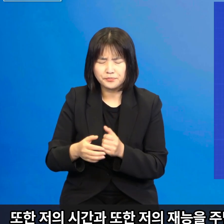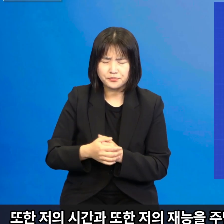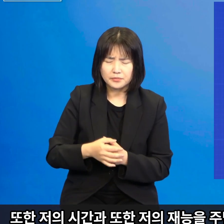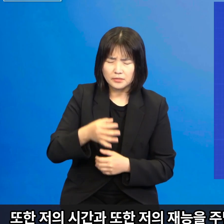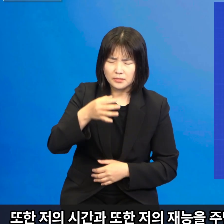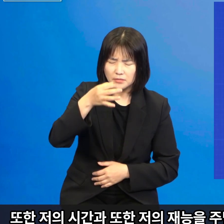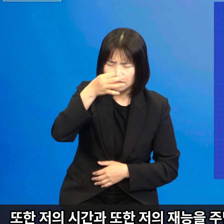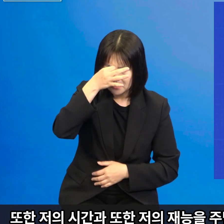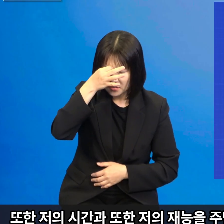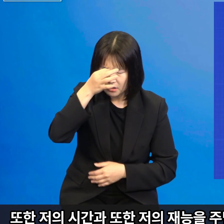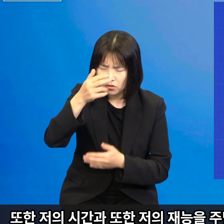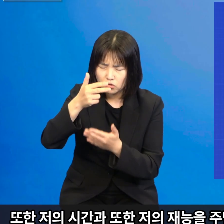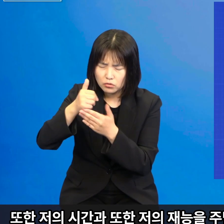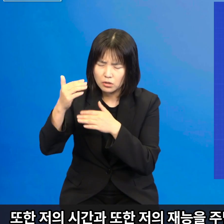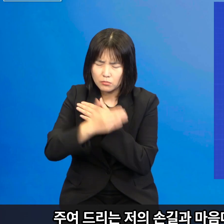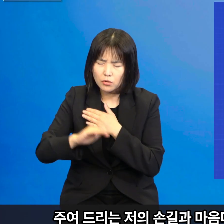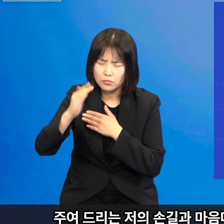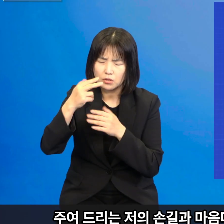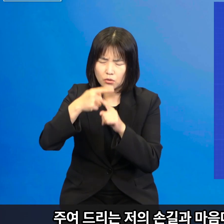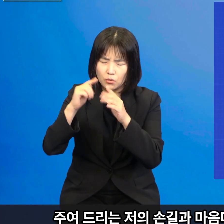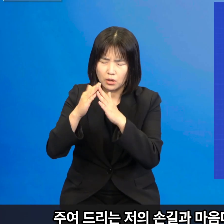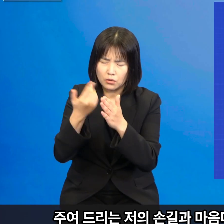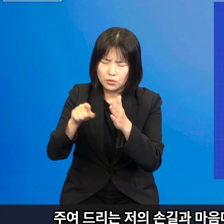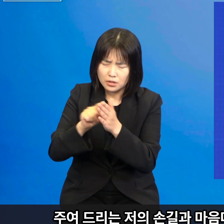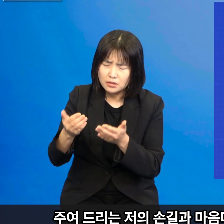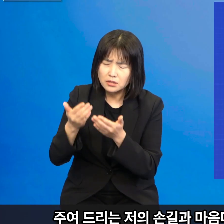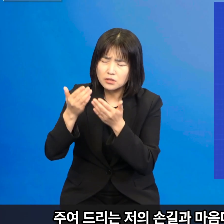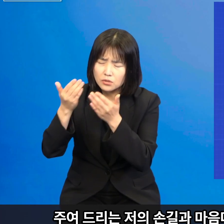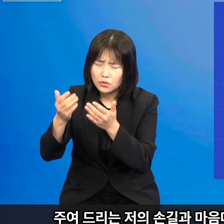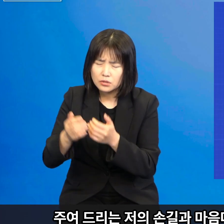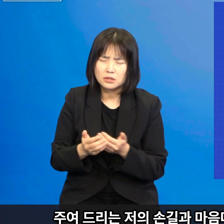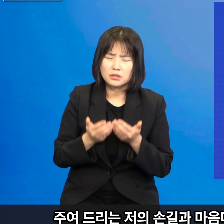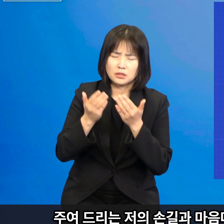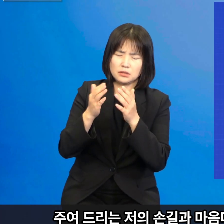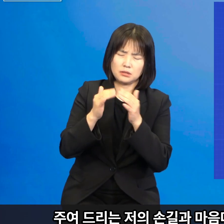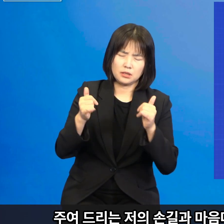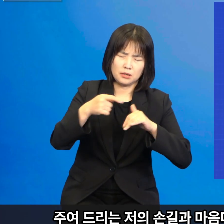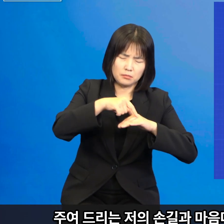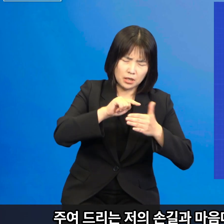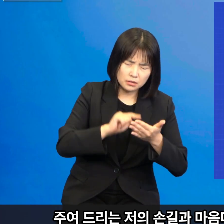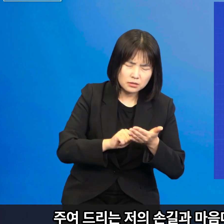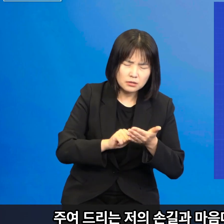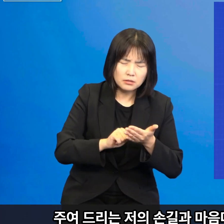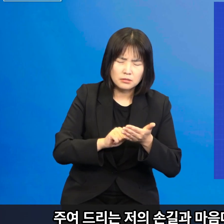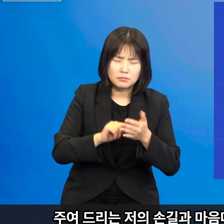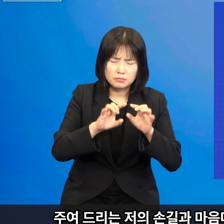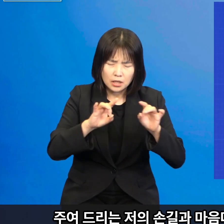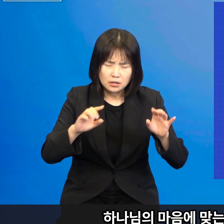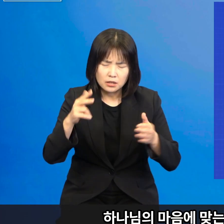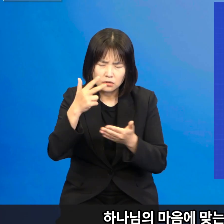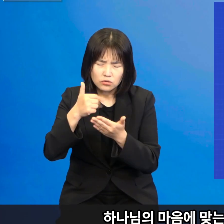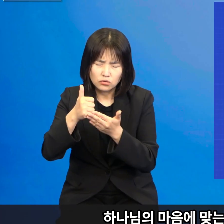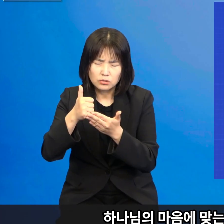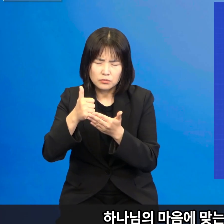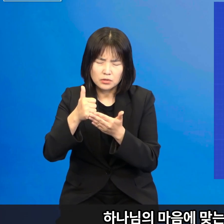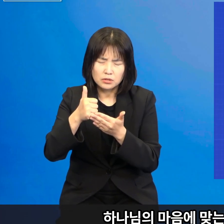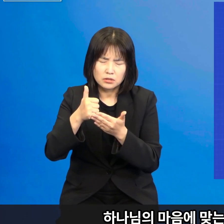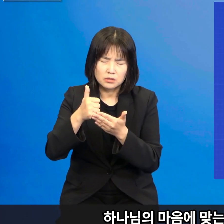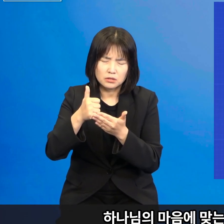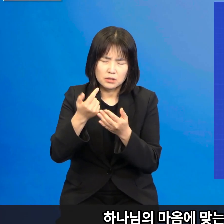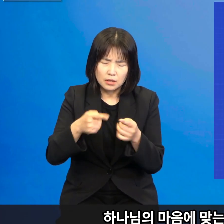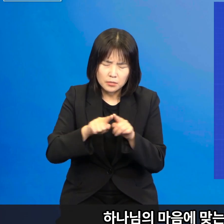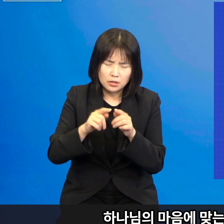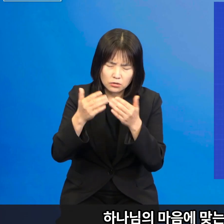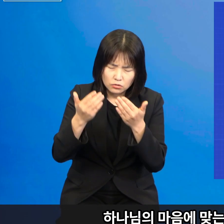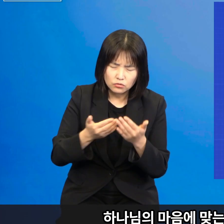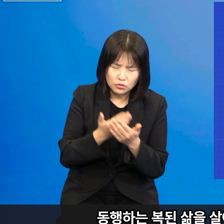주님께 주의 몸된 교회를 위하여 드리오니 주여, 드리는 저의 손길과 마음마다 주님께서 함께하여 주셔서 하나님의 마음에 맞는